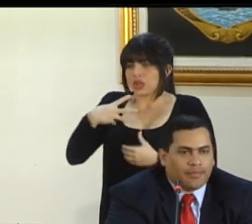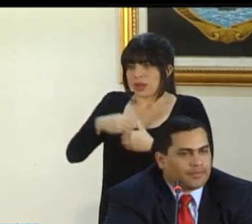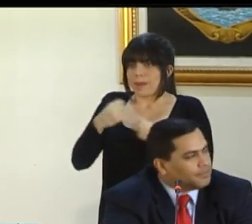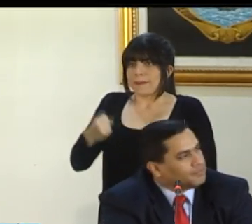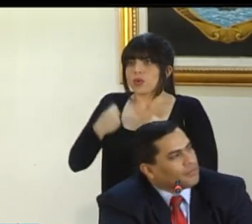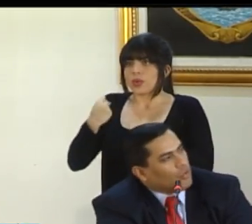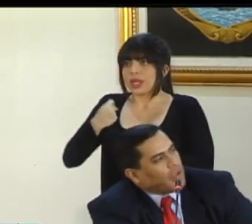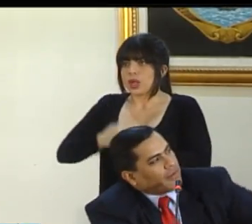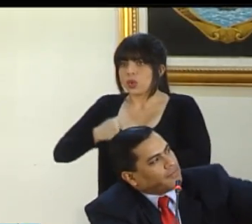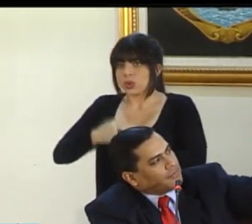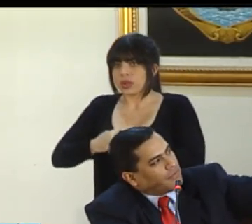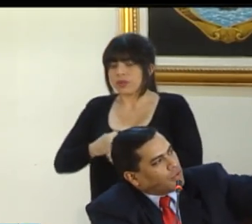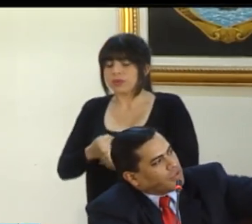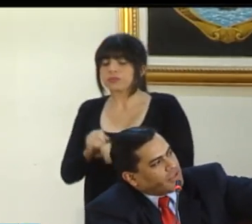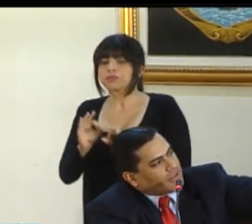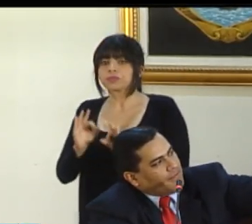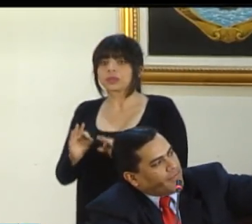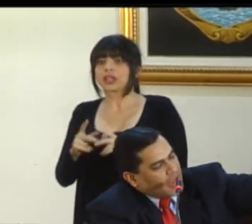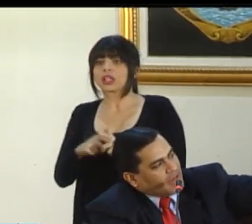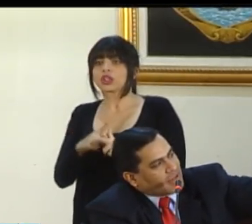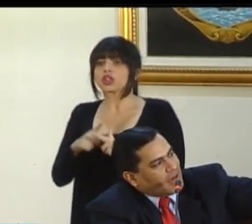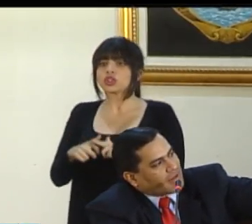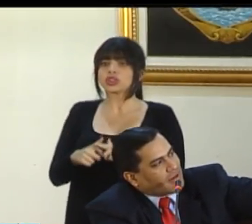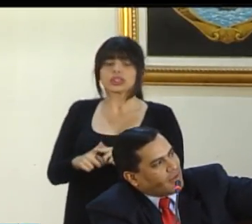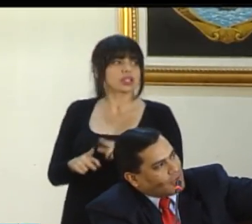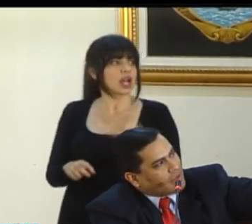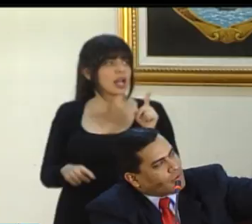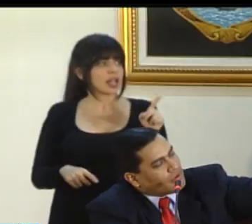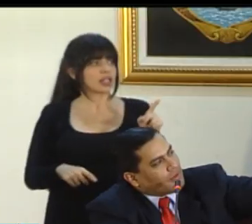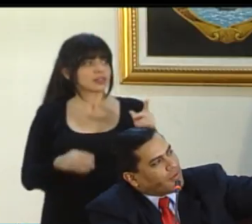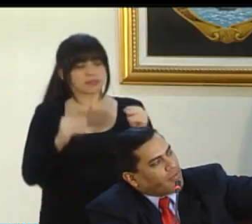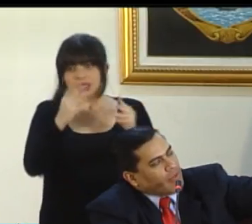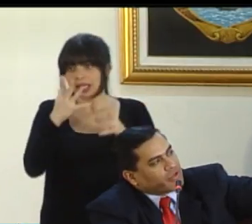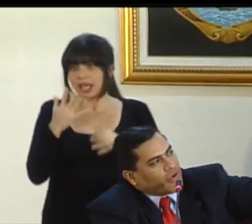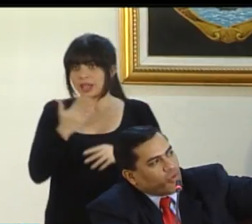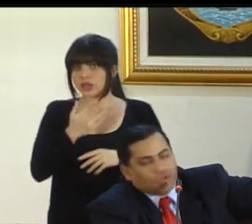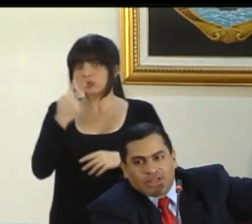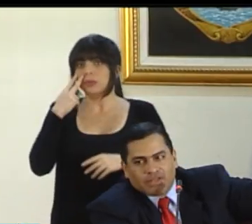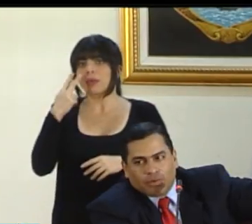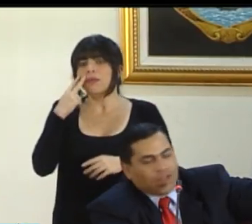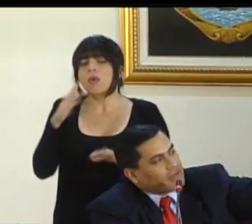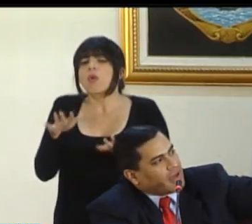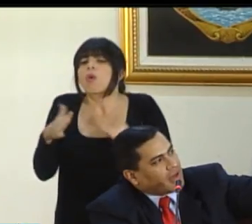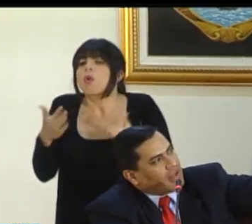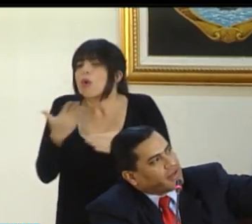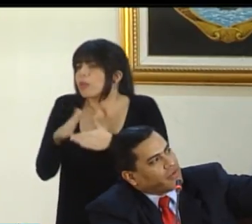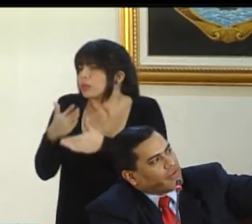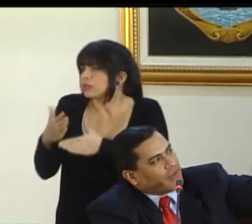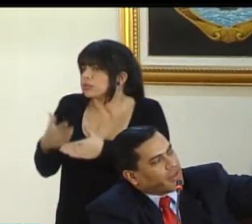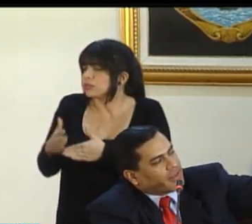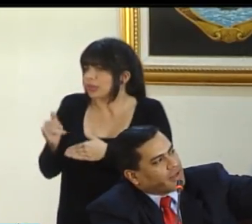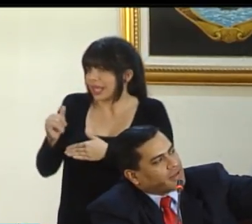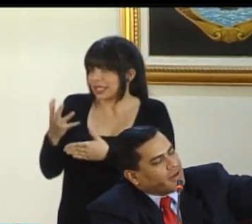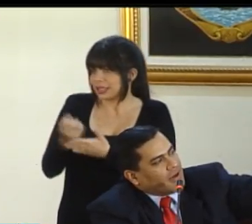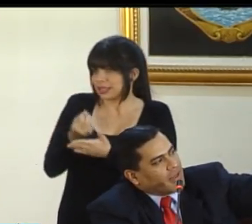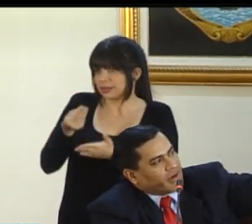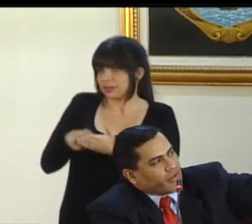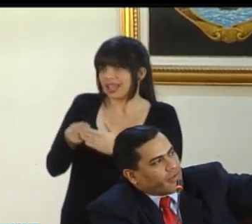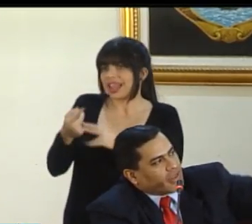¿Ok? Muy bien. Entonces, aquí están los datos. Veamos a ver cómo se distribuye esa carga entre los